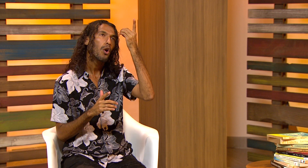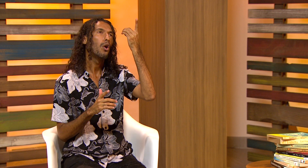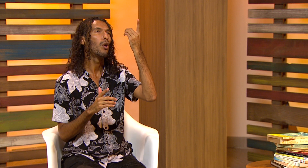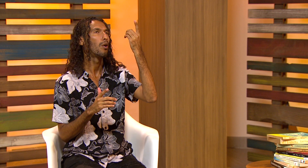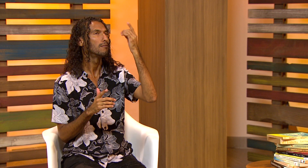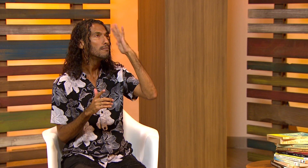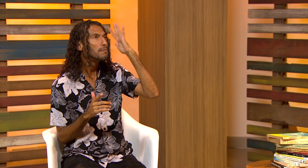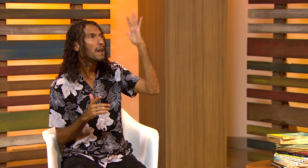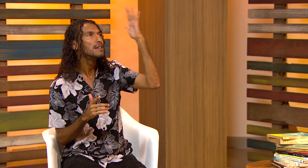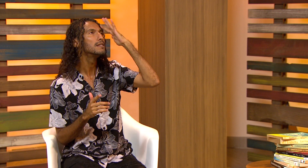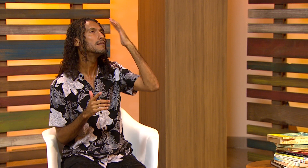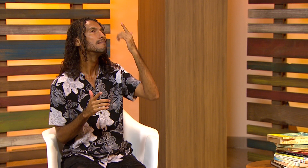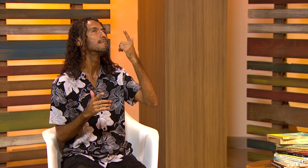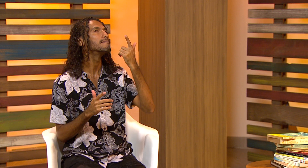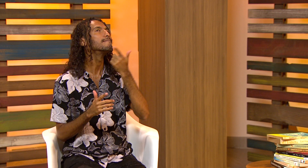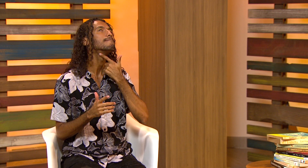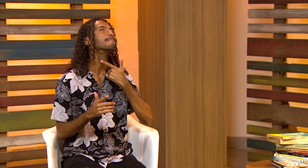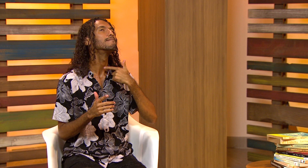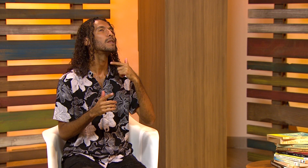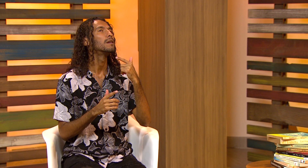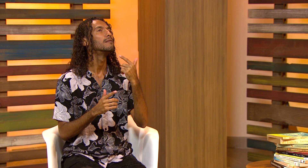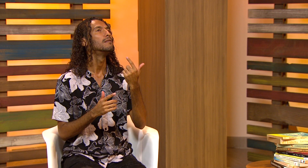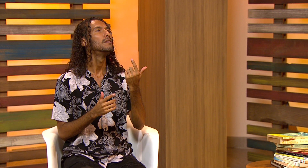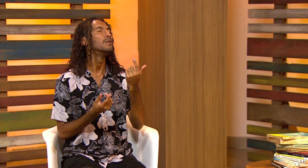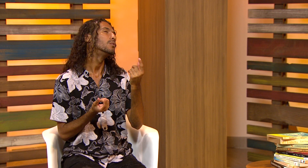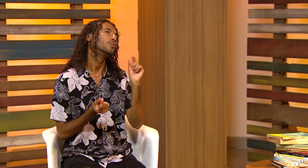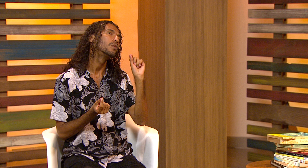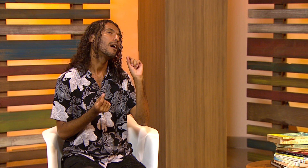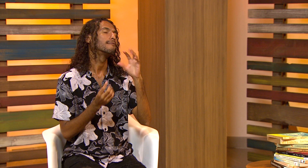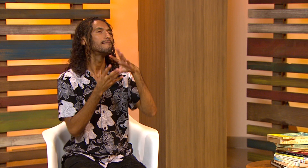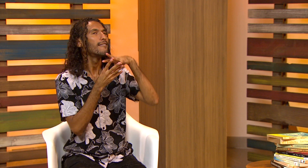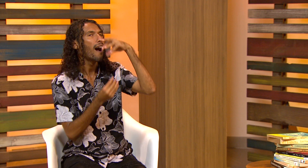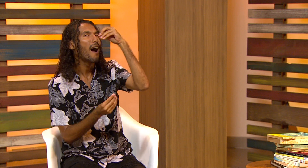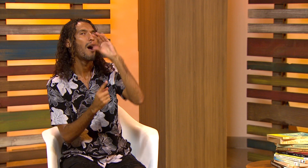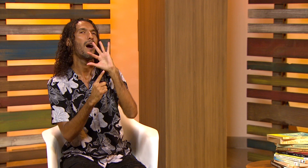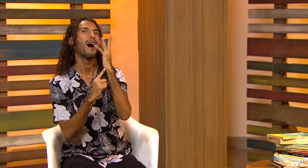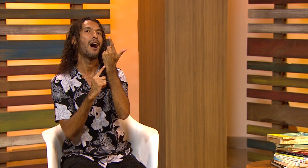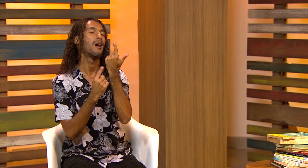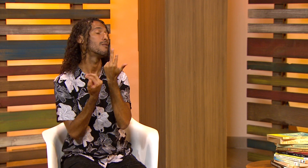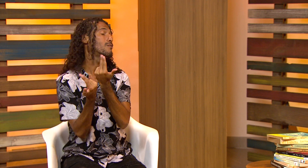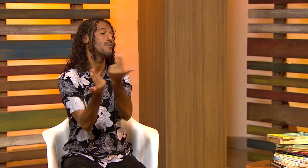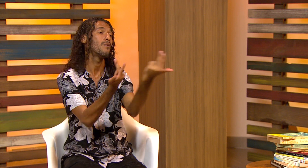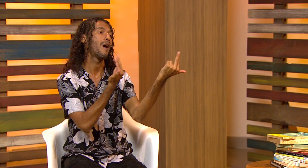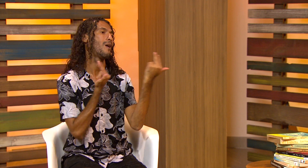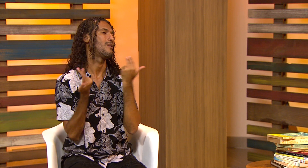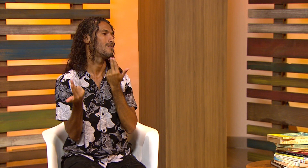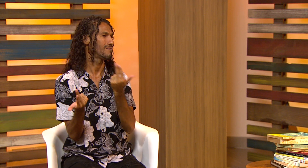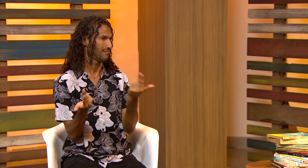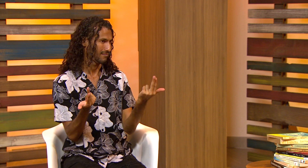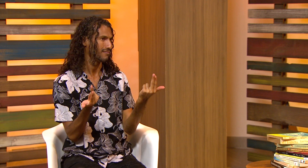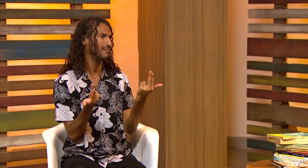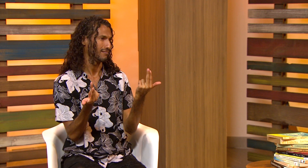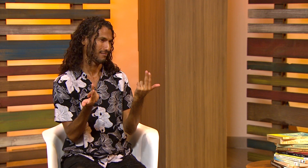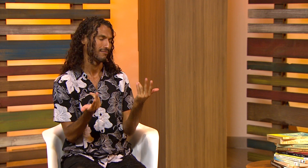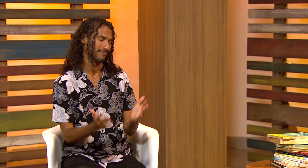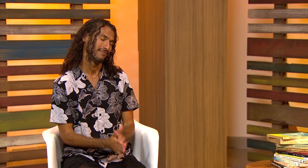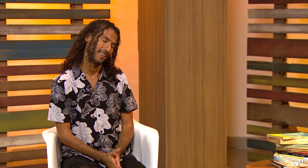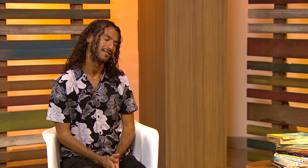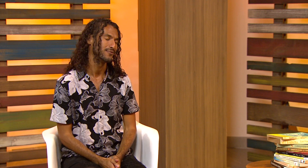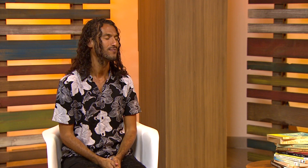nossa imaginação, a nossa vontade, né, a nossa natureza, esse é o caminho que a gente deve fazer.